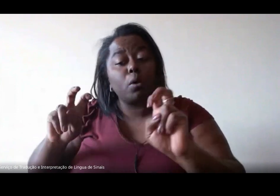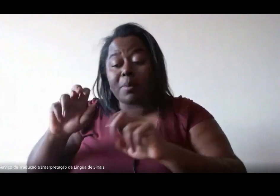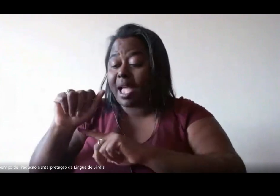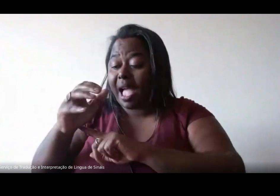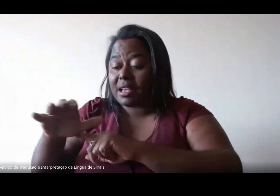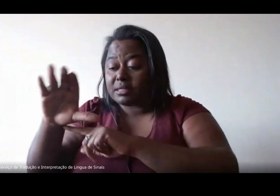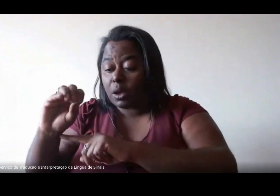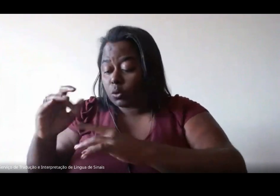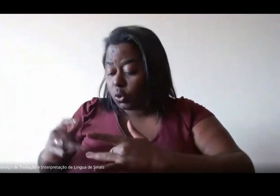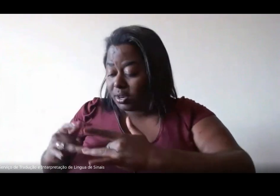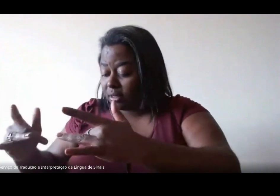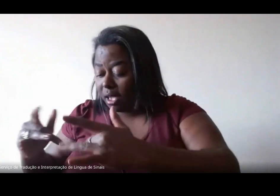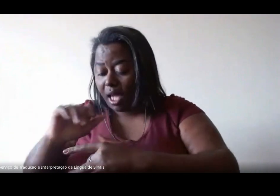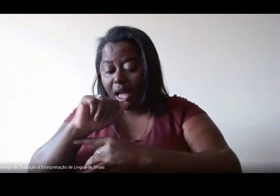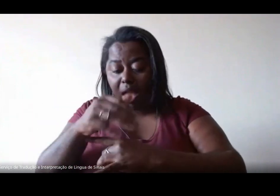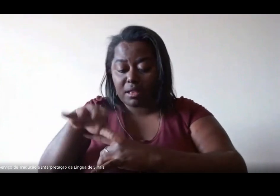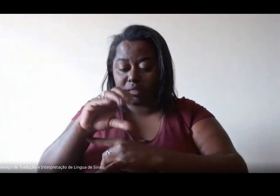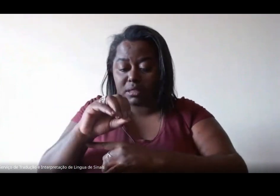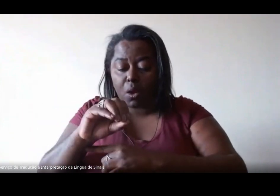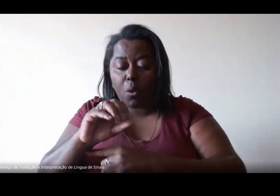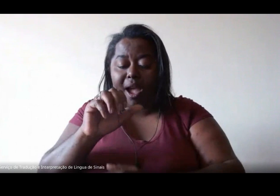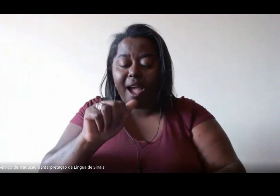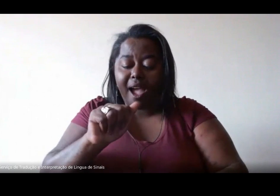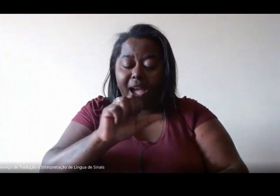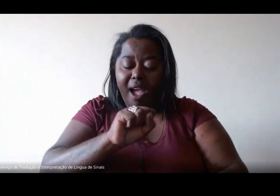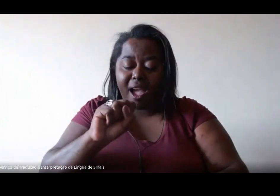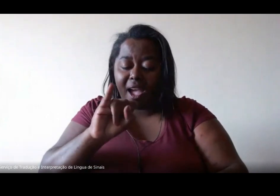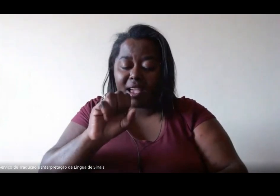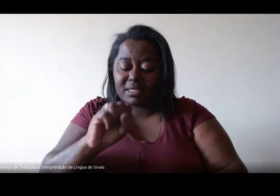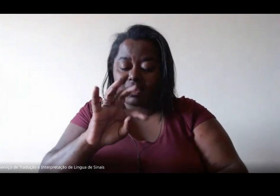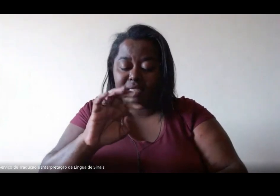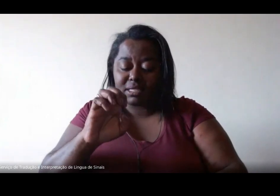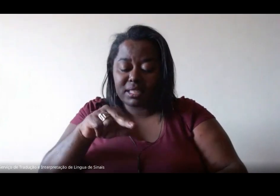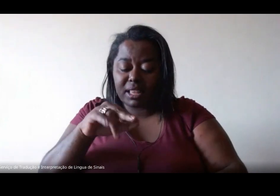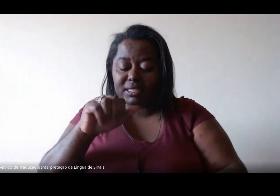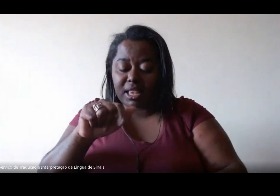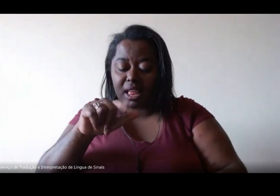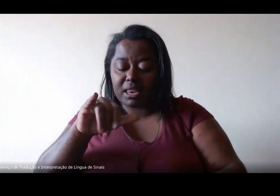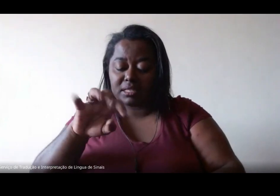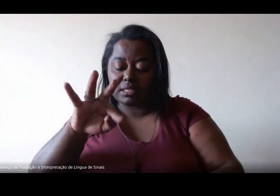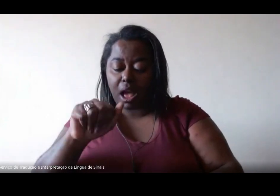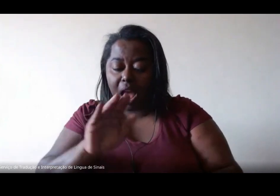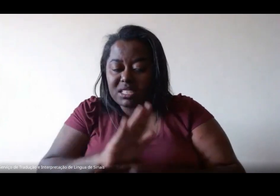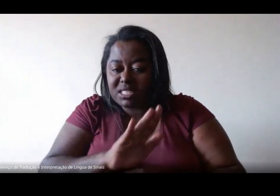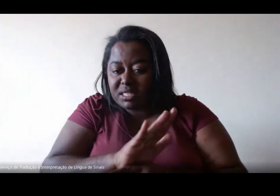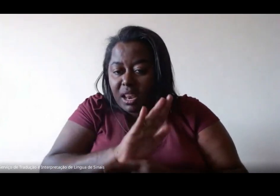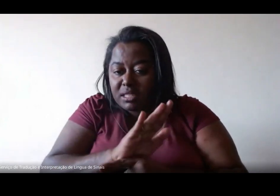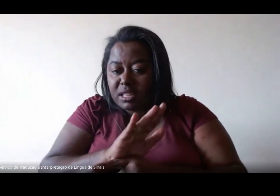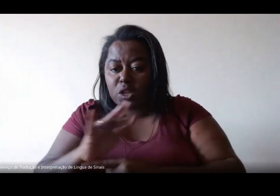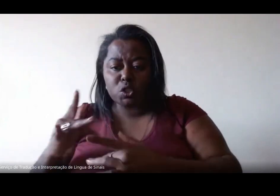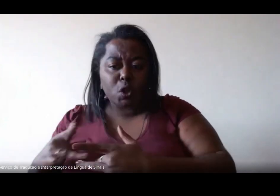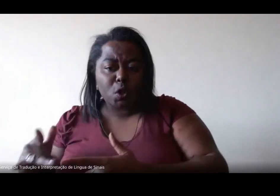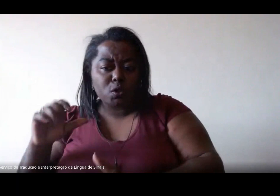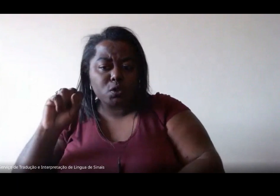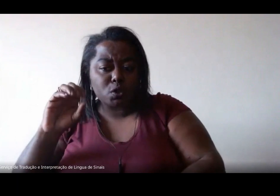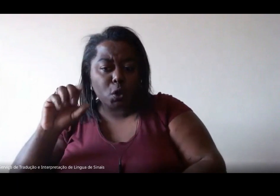ações assistencialistas, né? O que a gente está propondo a partir de uma iniciativa